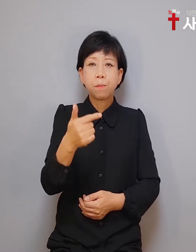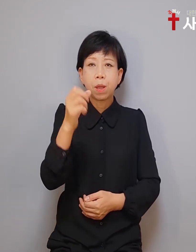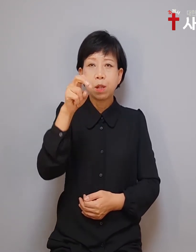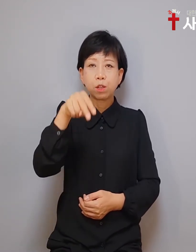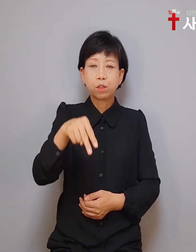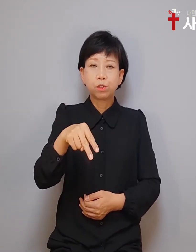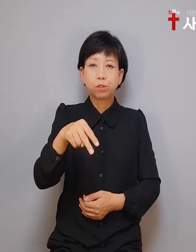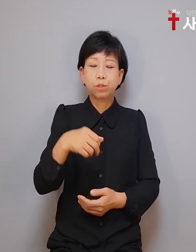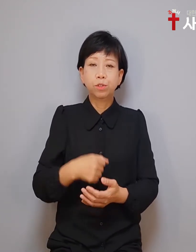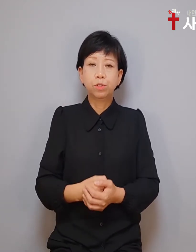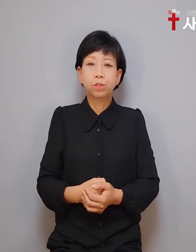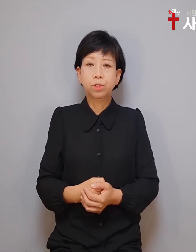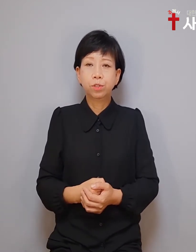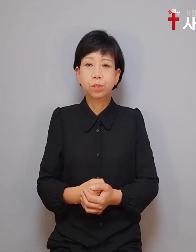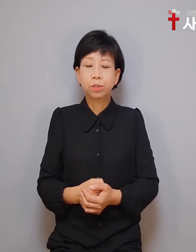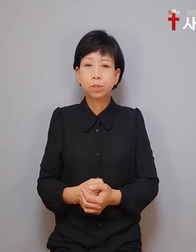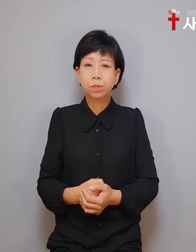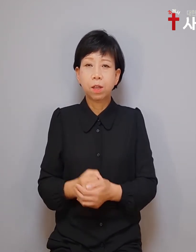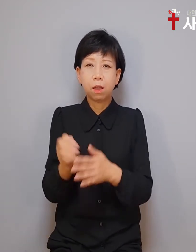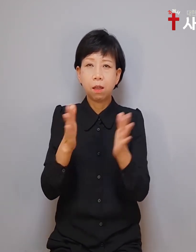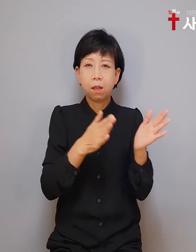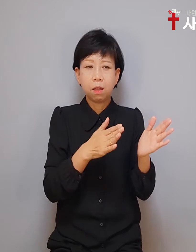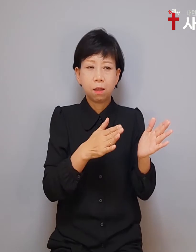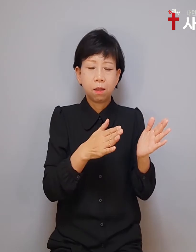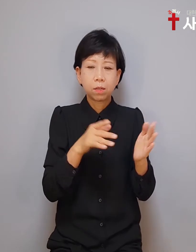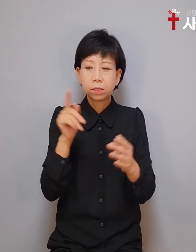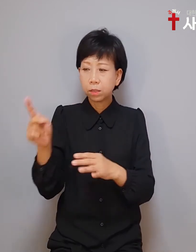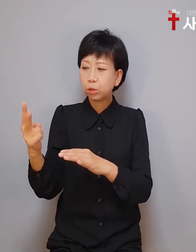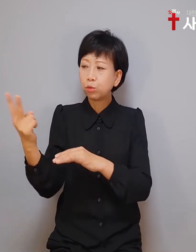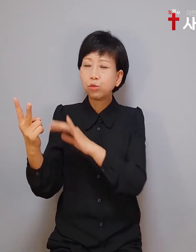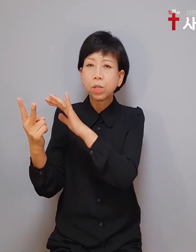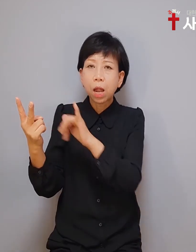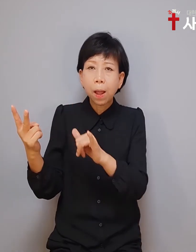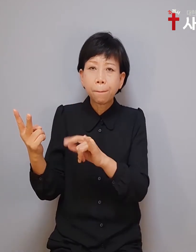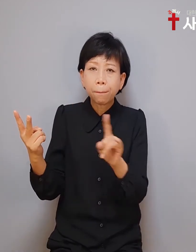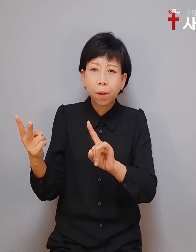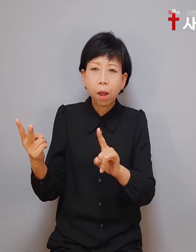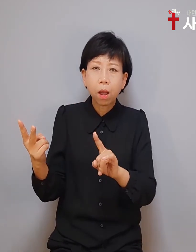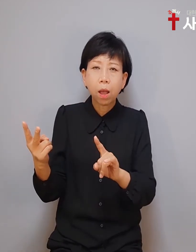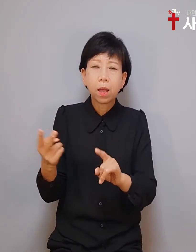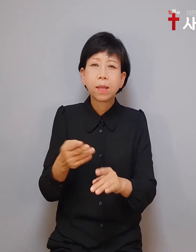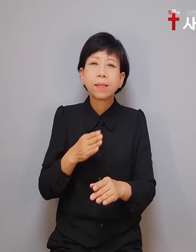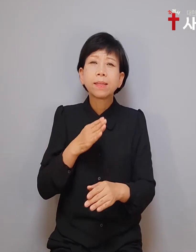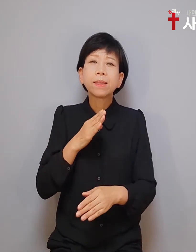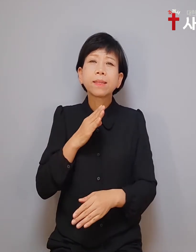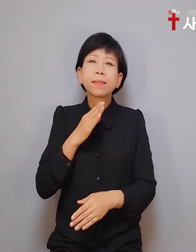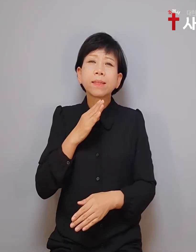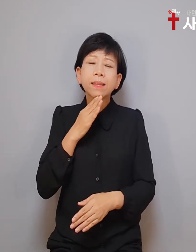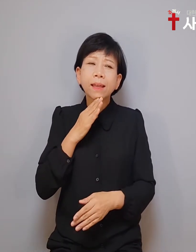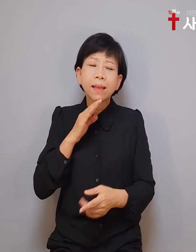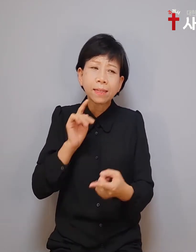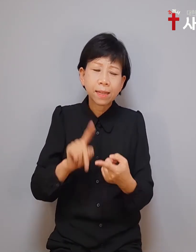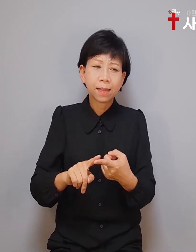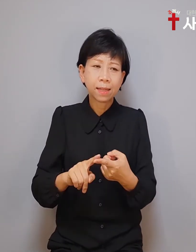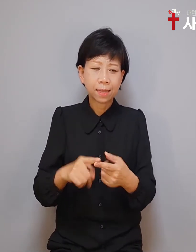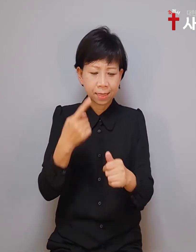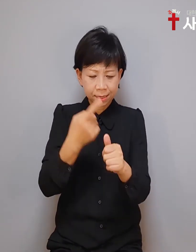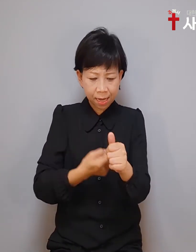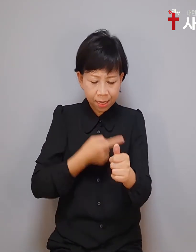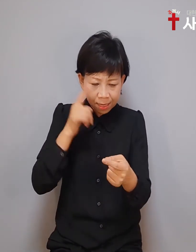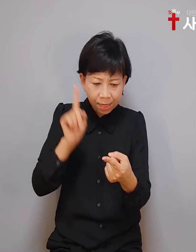그들에게 없었던 한 가지 당연한 마음. 그들은 일상의 모든